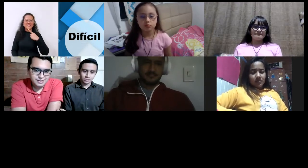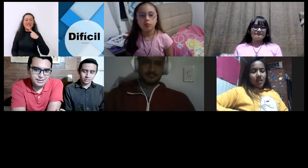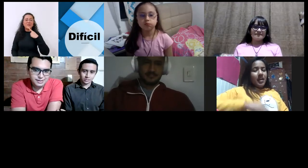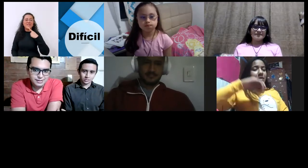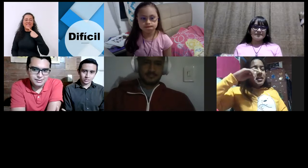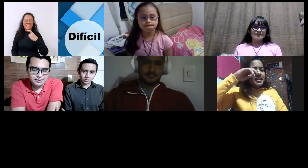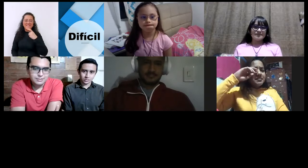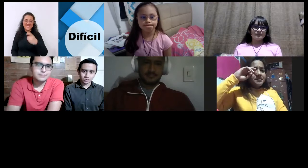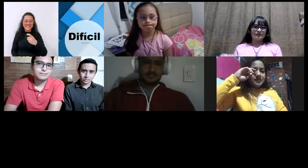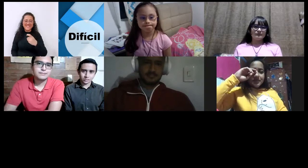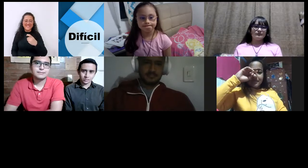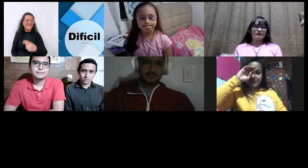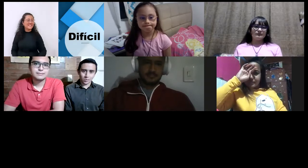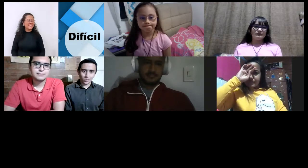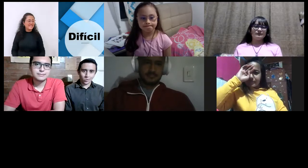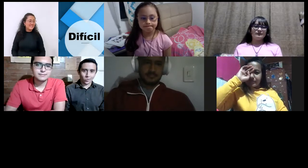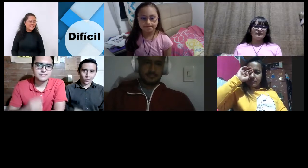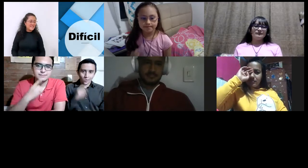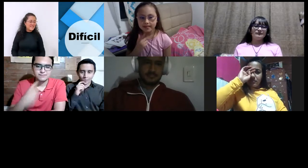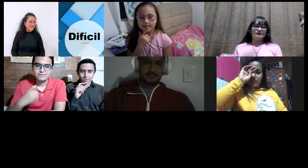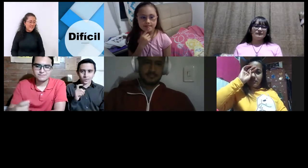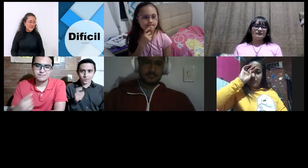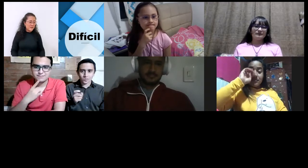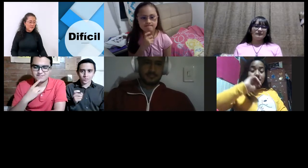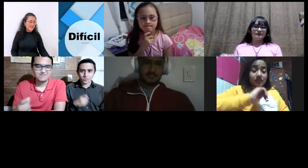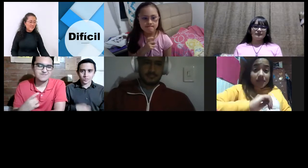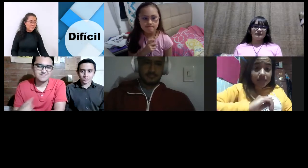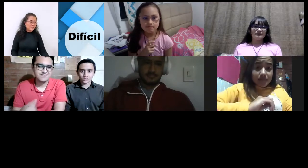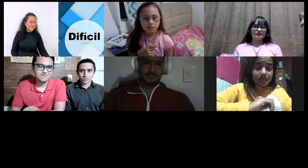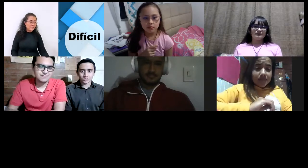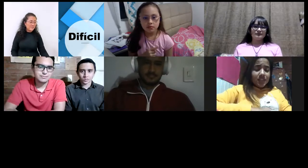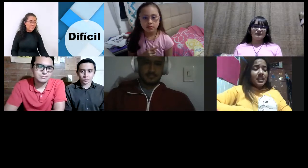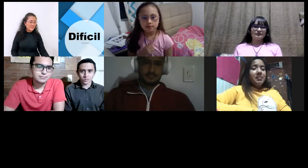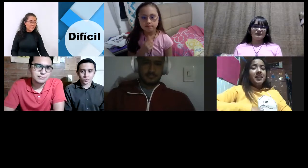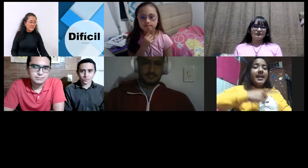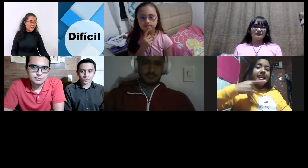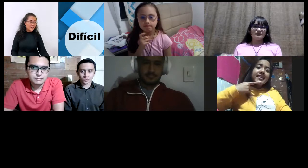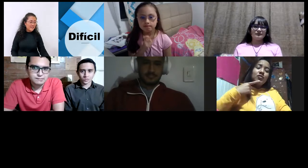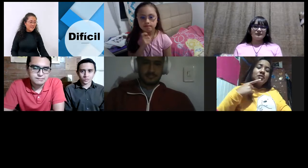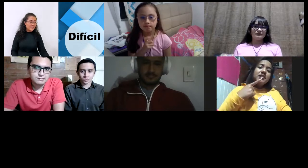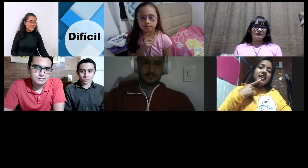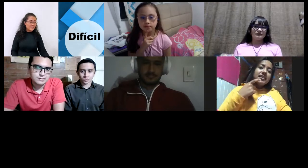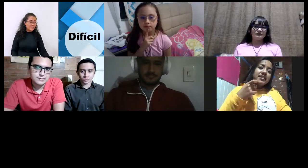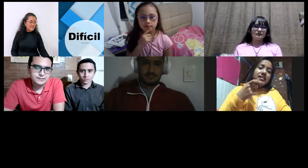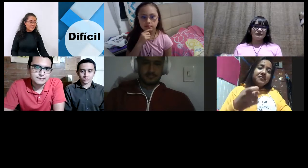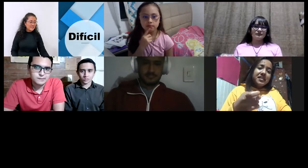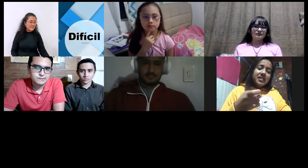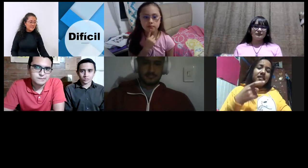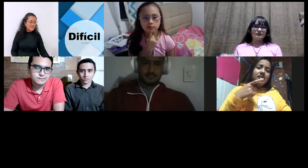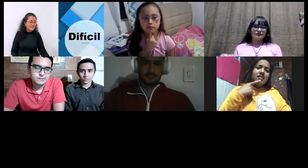tenemos difícil. ¿Sí? ¿Hay alguna pregunta? Qué pena. Tú me dices que este es difícil y es